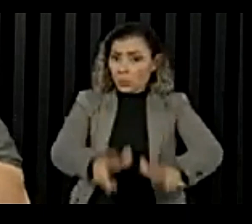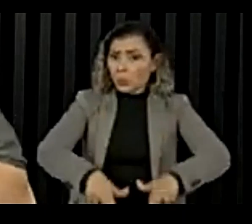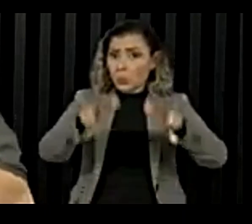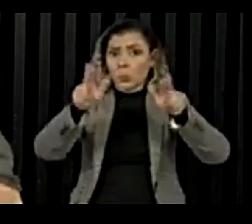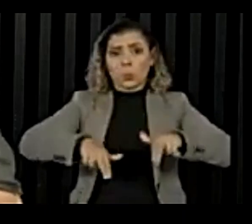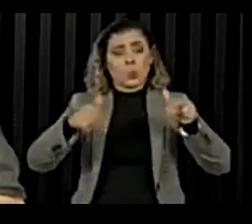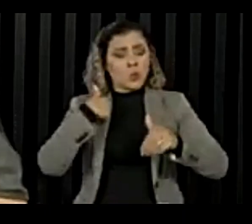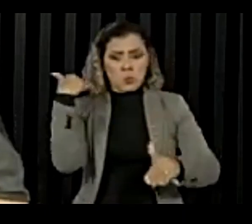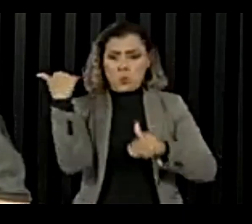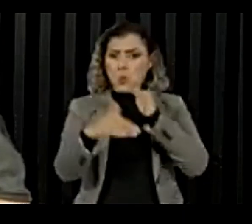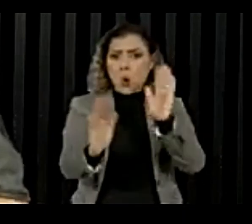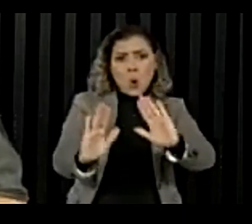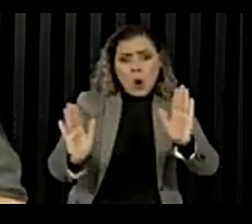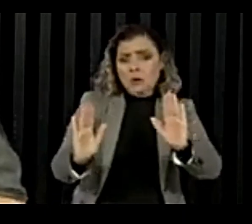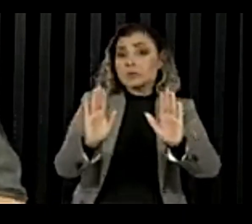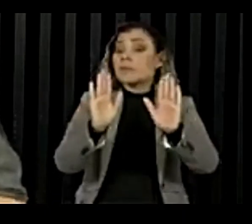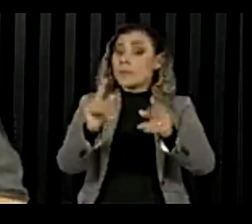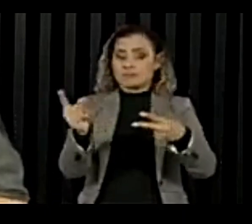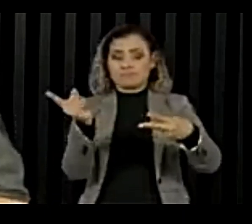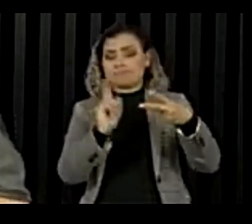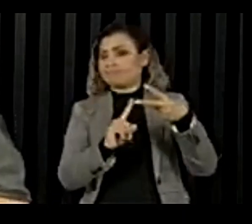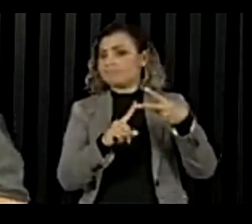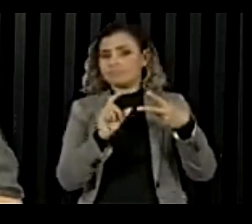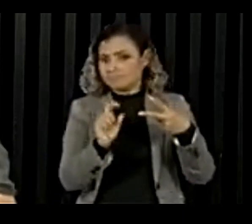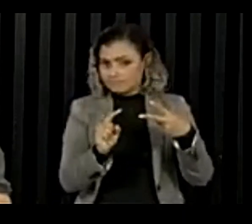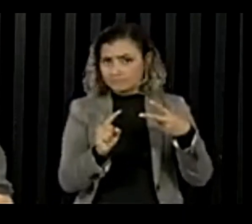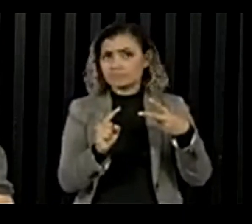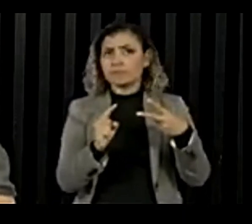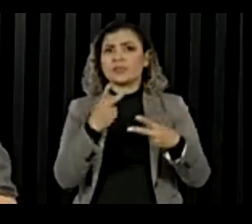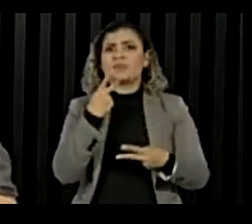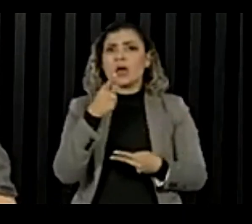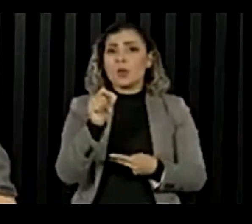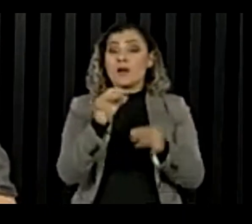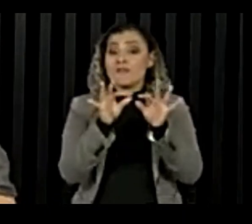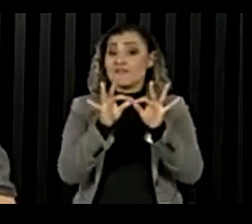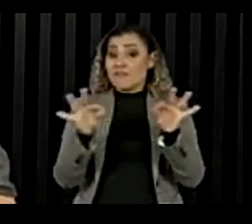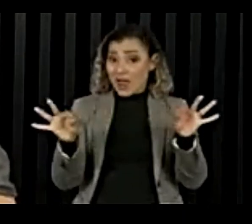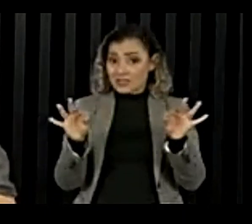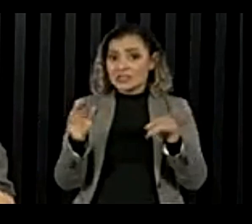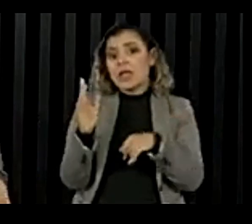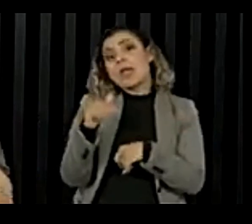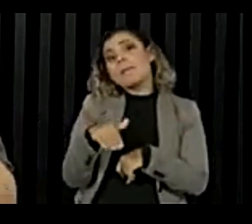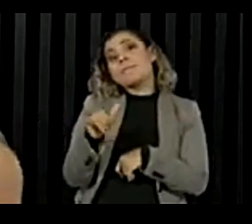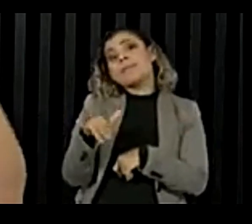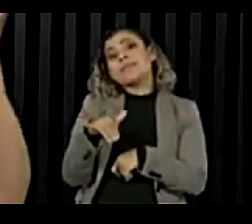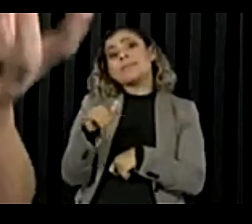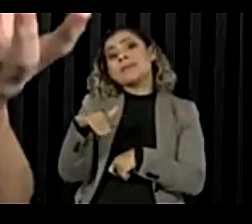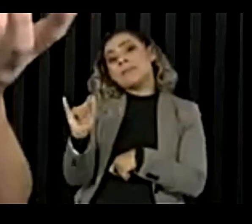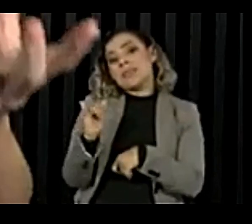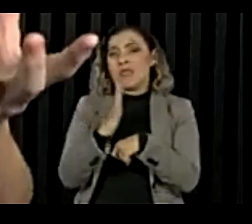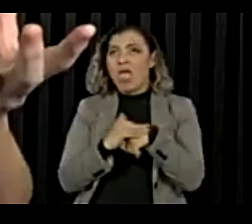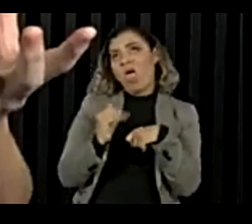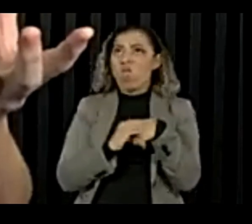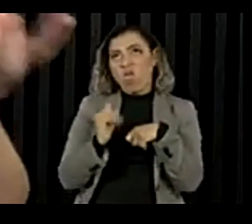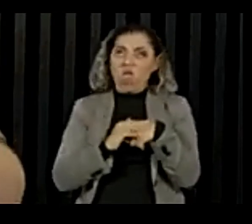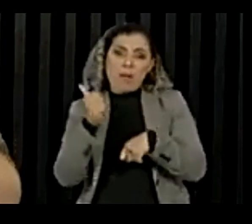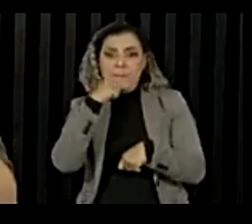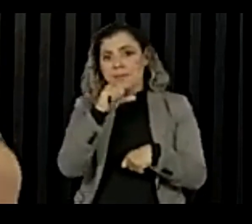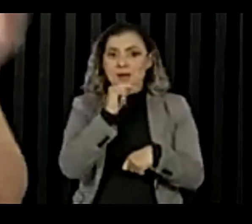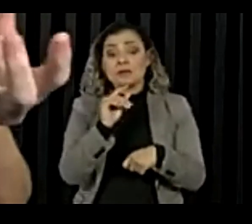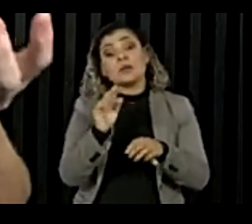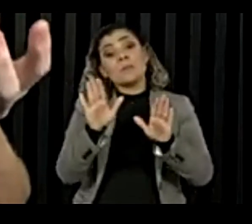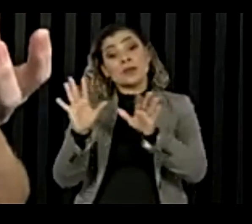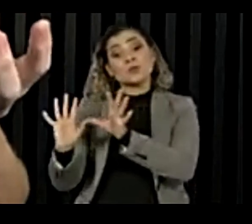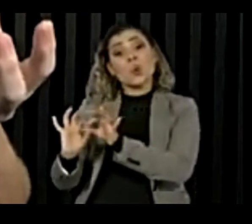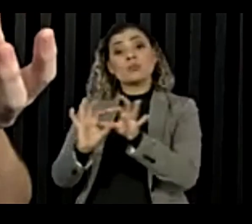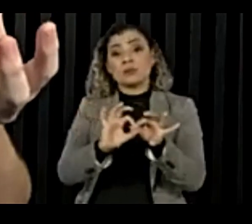não concordo. A segunda questão, a frase mimizenta tem que entender qual foi o contexto que eu usei. Mas eu